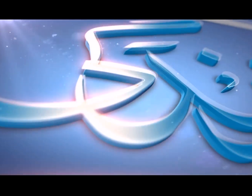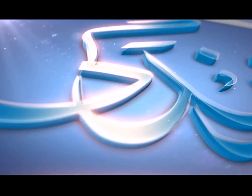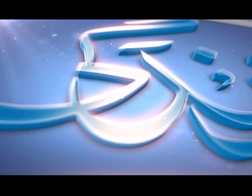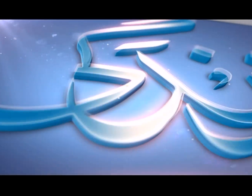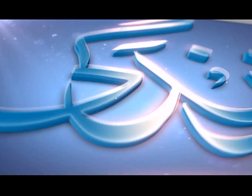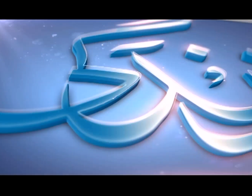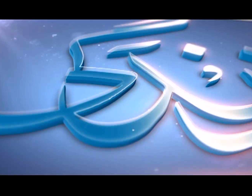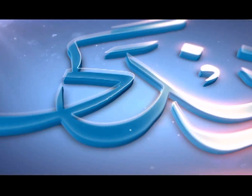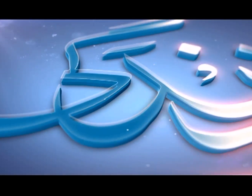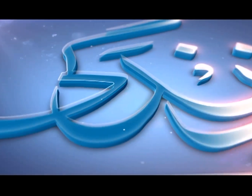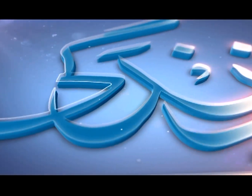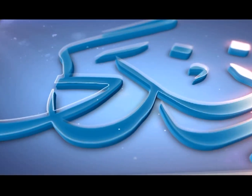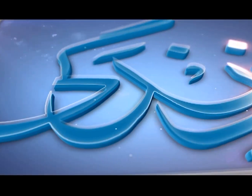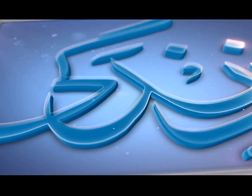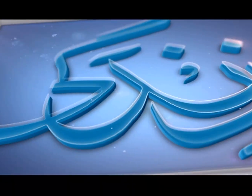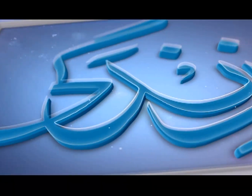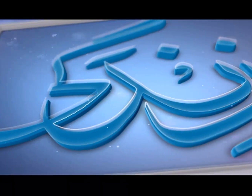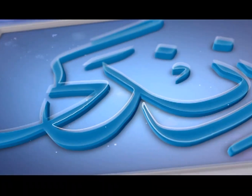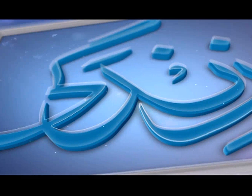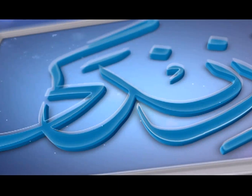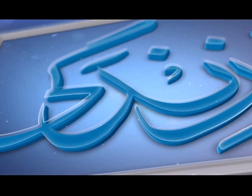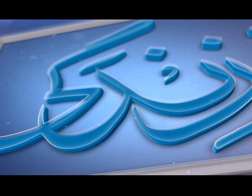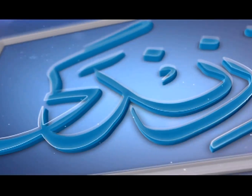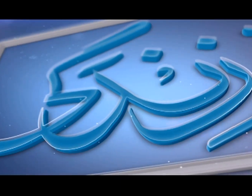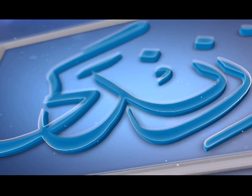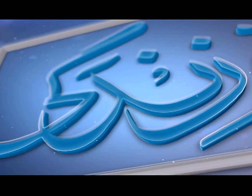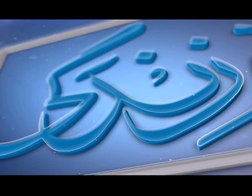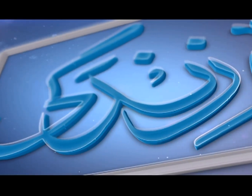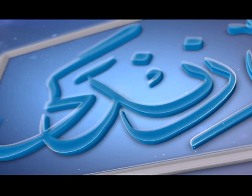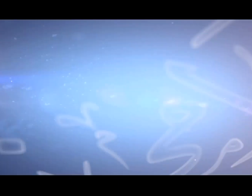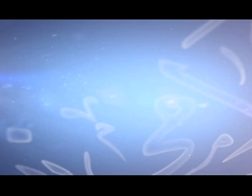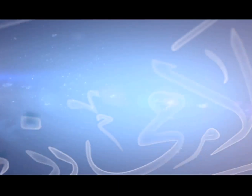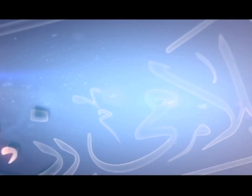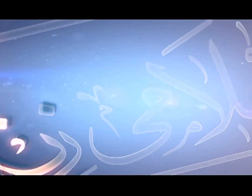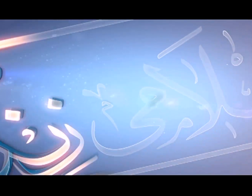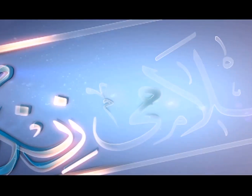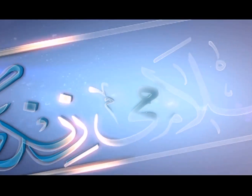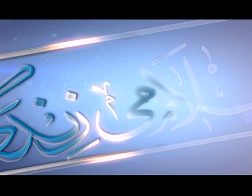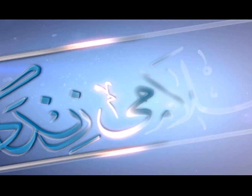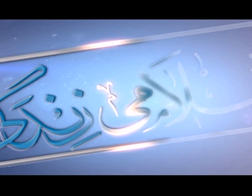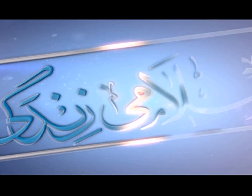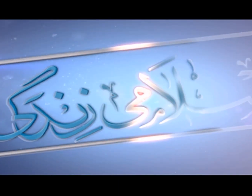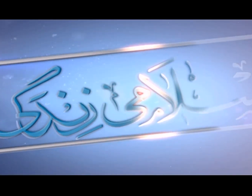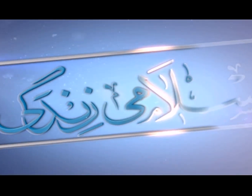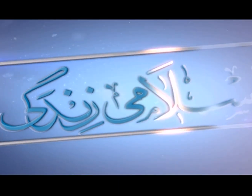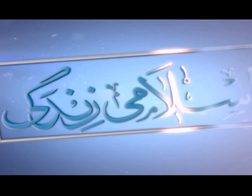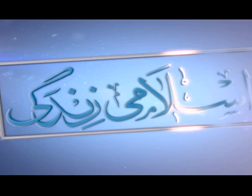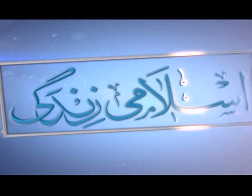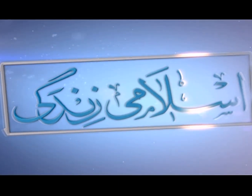لیے مسلمان، میں اسی لیے نمازی، میری زندگی کا مقصد